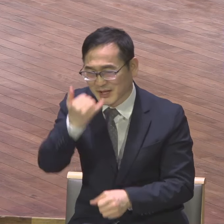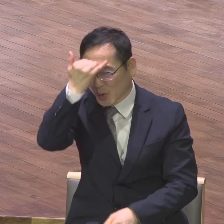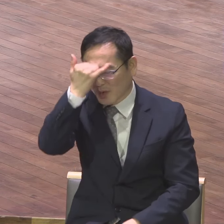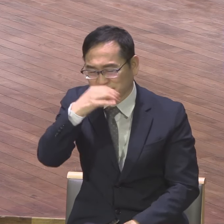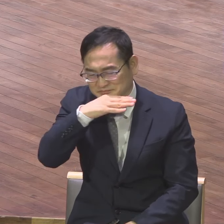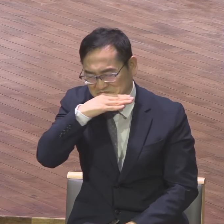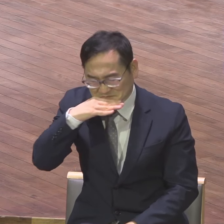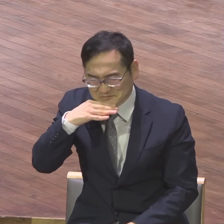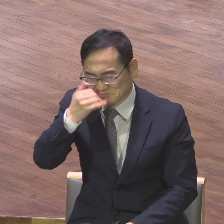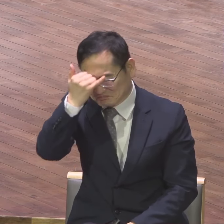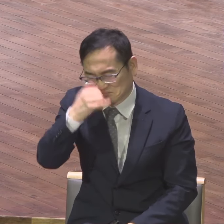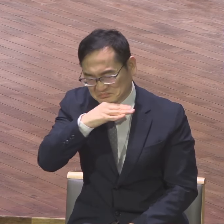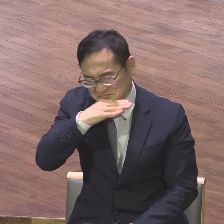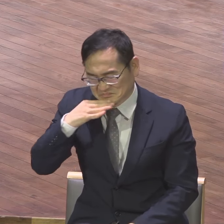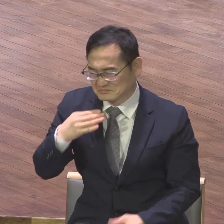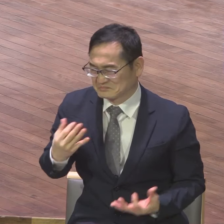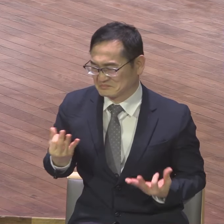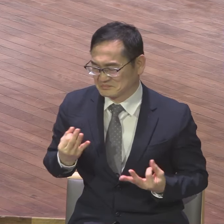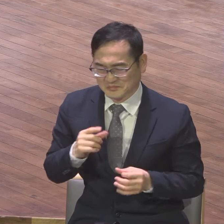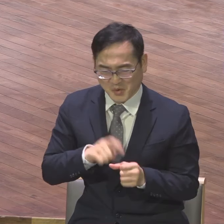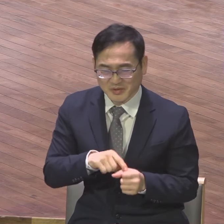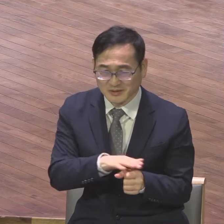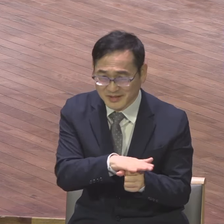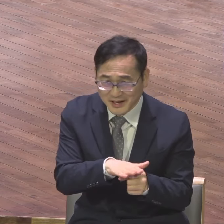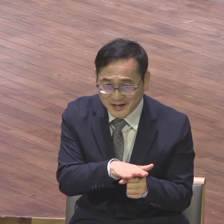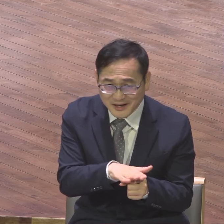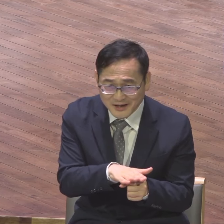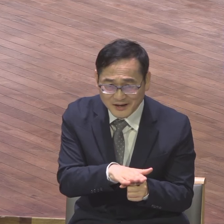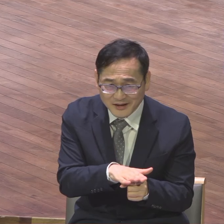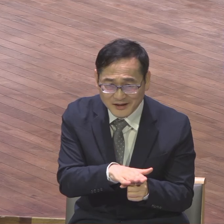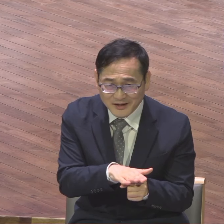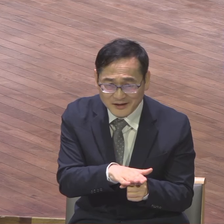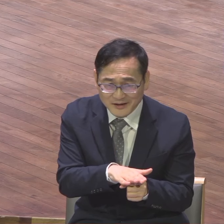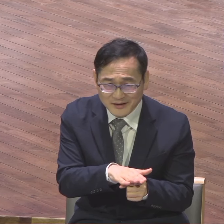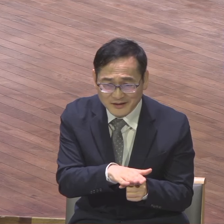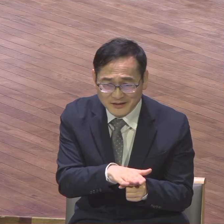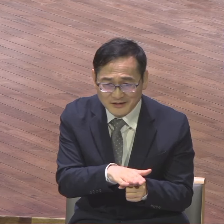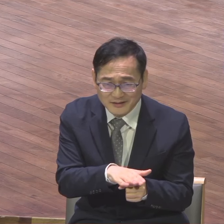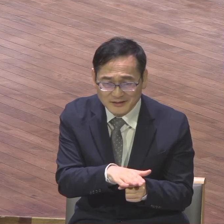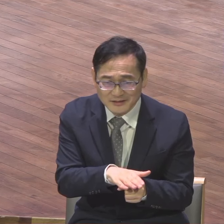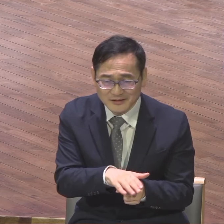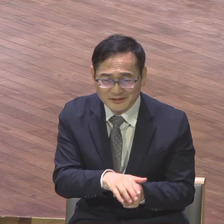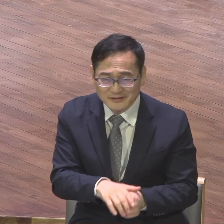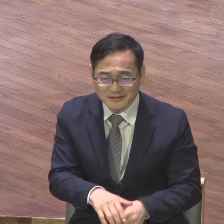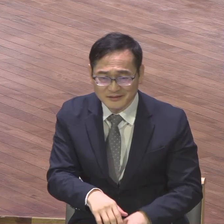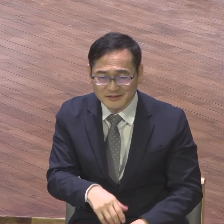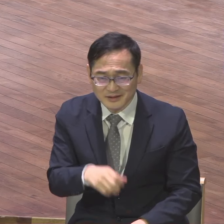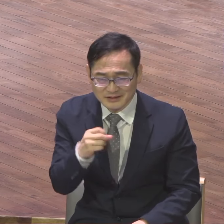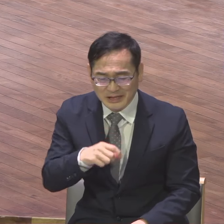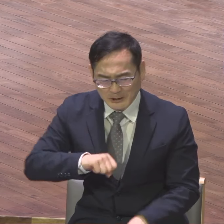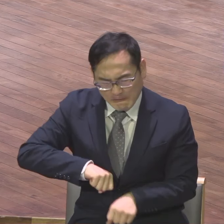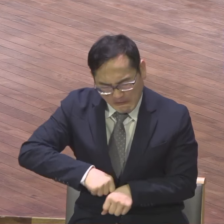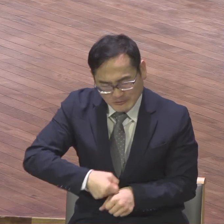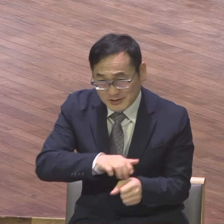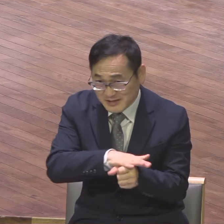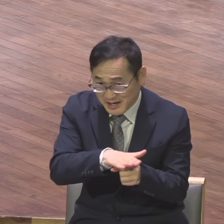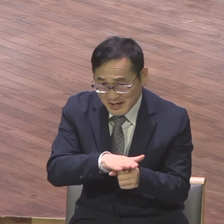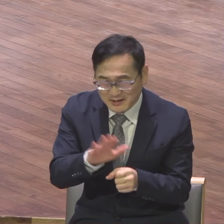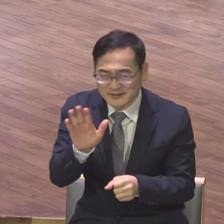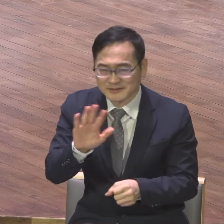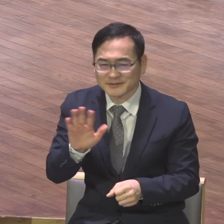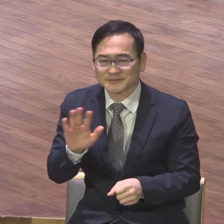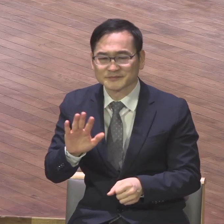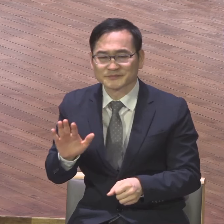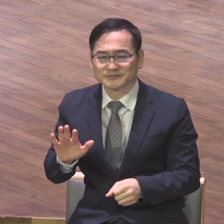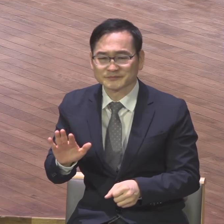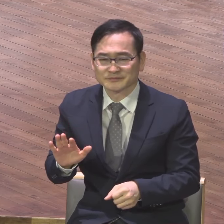예수 사랑하고 파괴주의하고는 다릅니다. 질적으로. 그 사랑이랑 같은 단어가